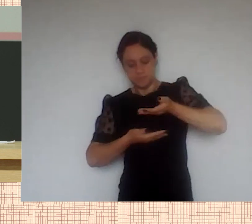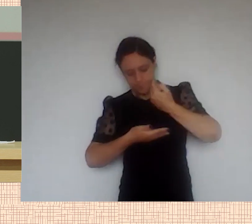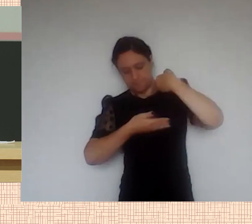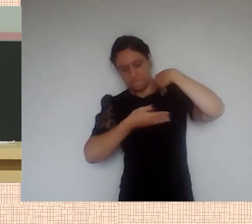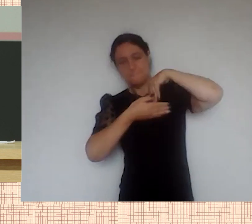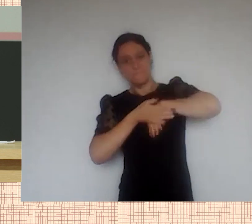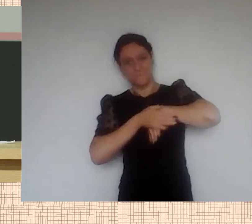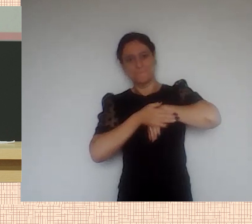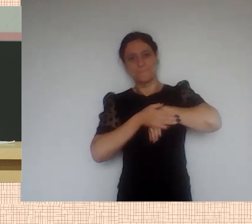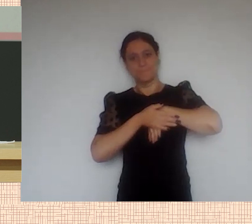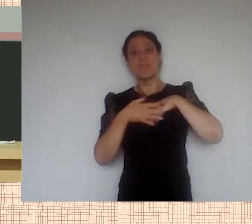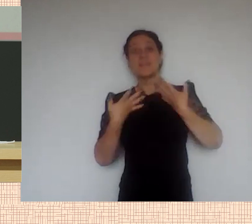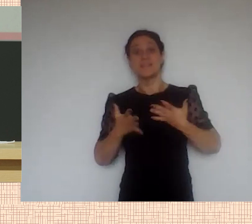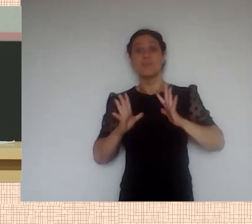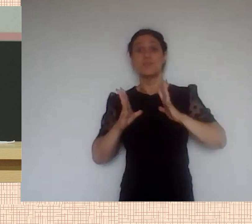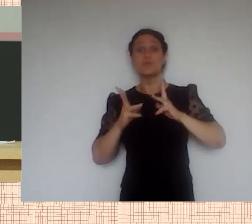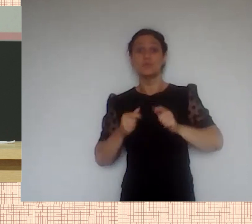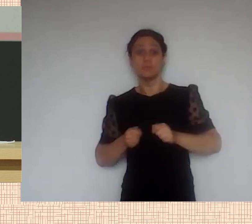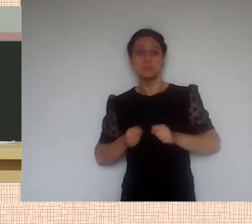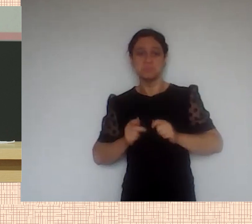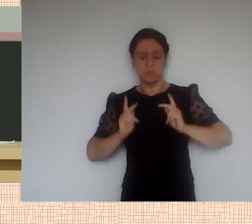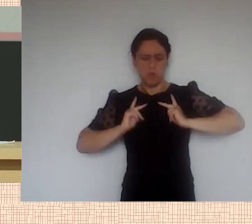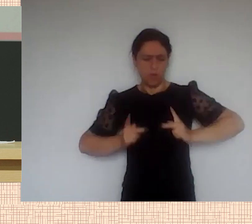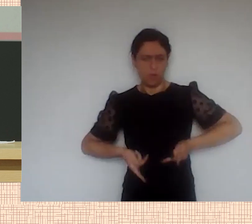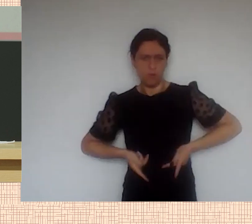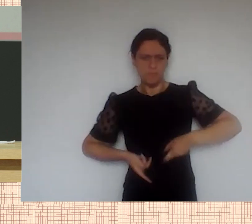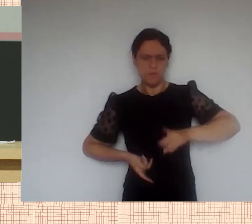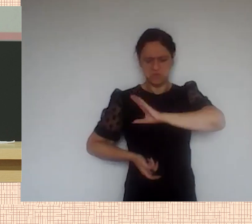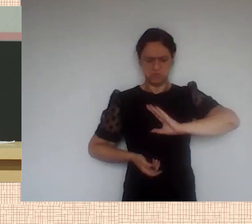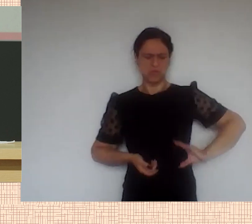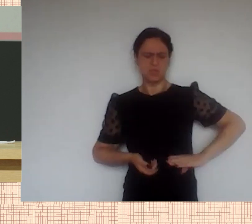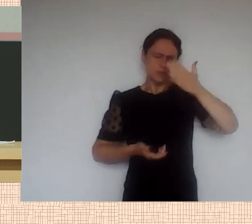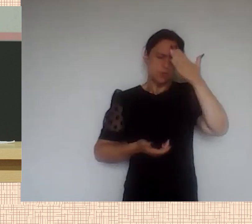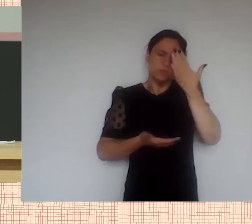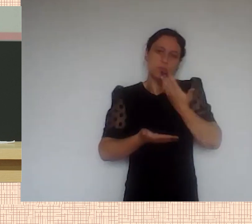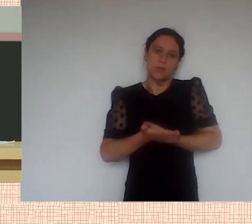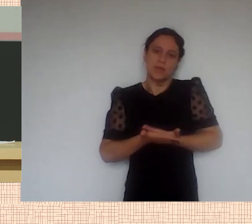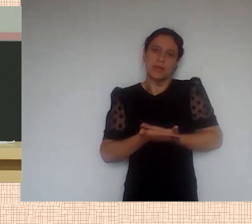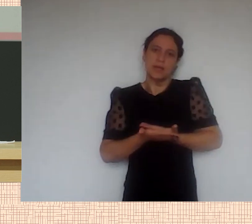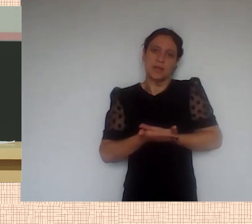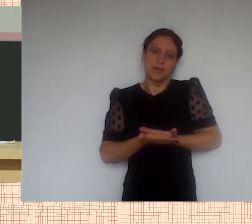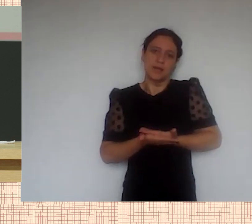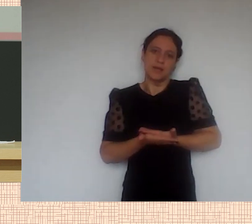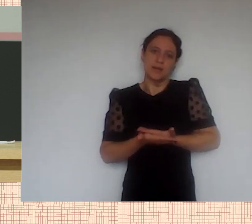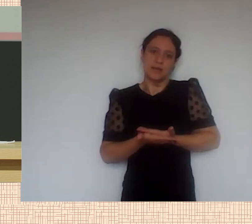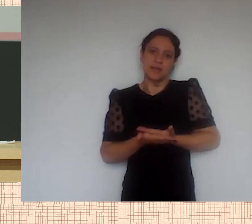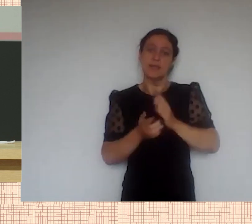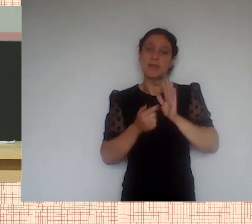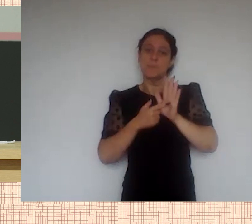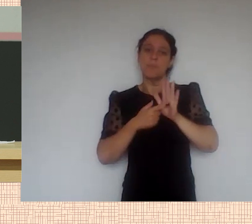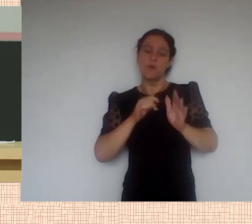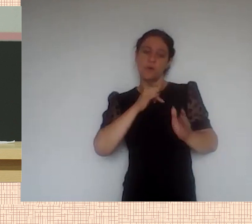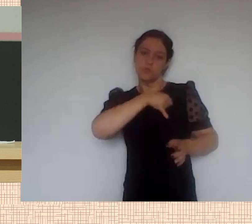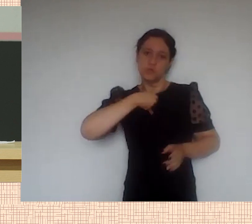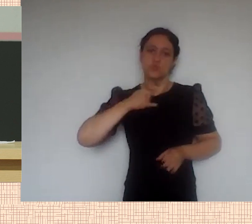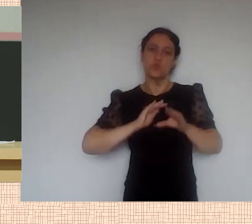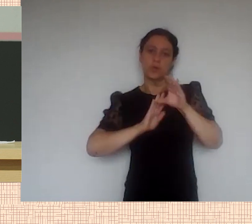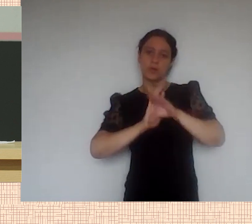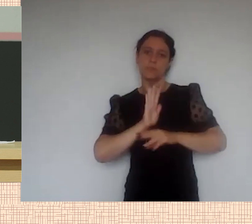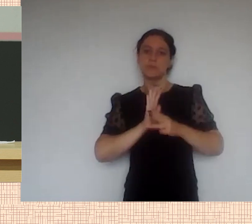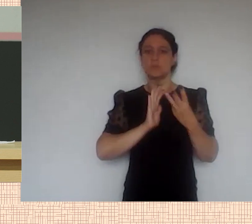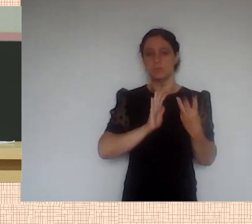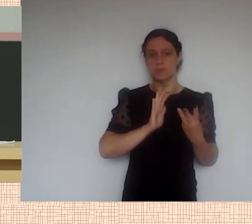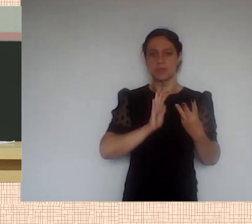daí todo homem que nele cresce nasceria do Espírito. Está em João 3, aquele que